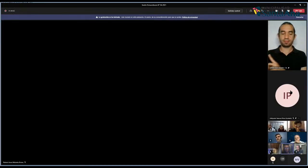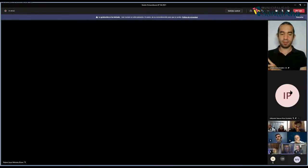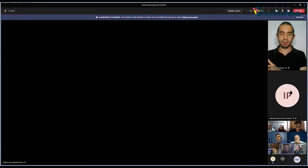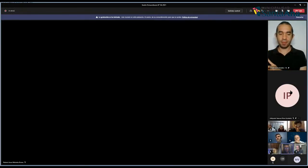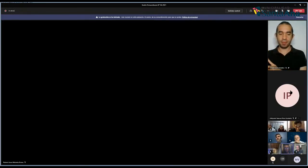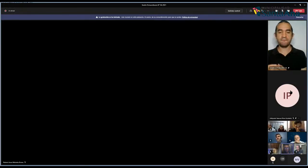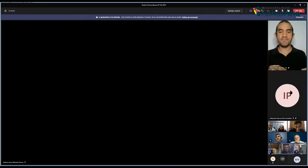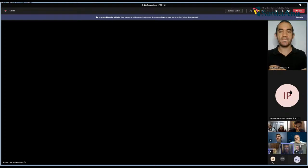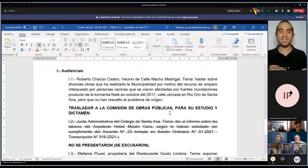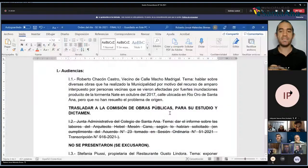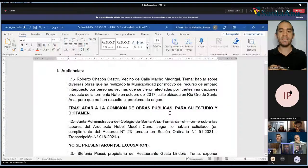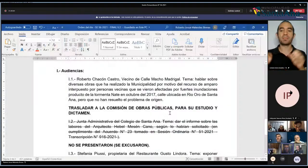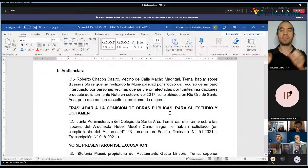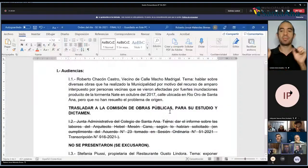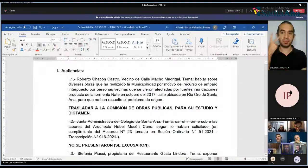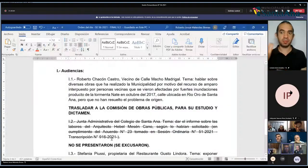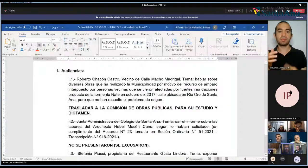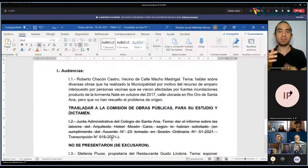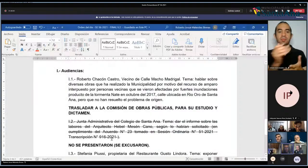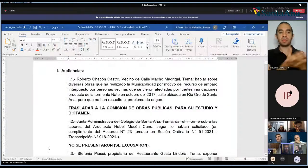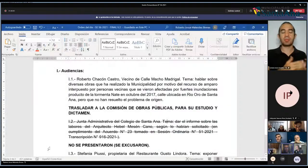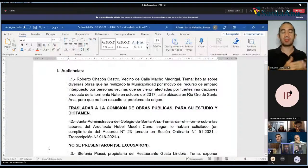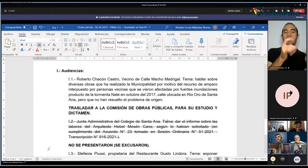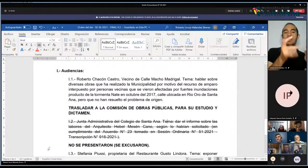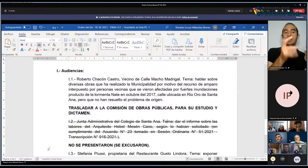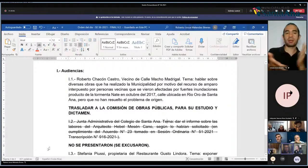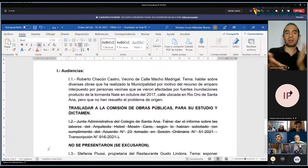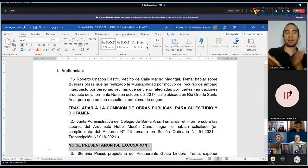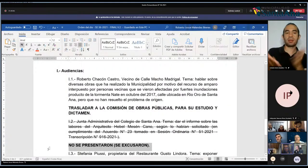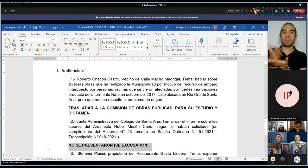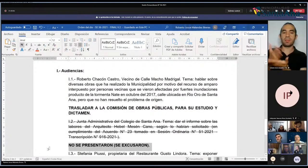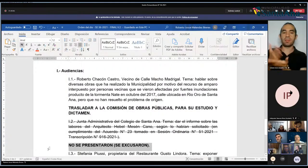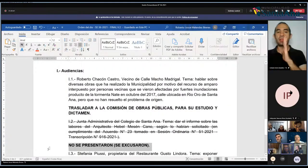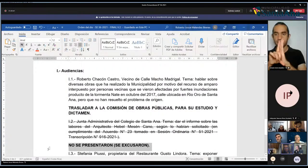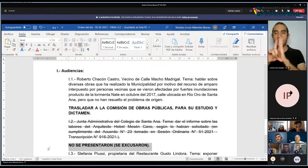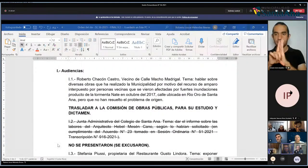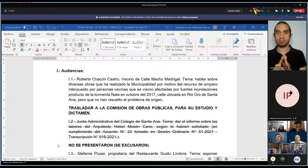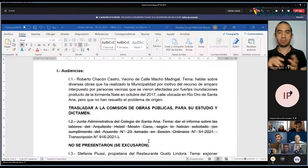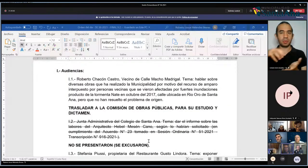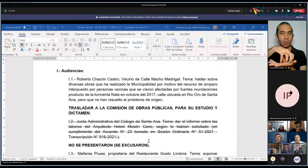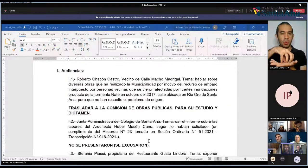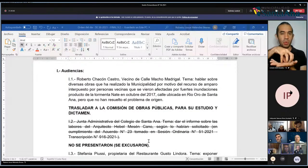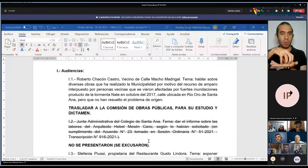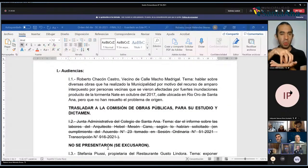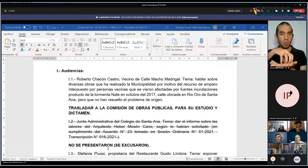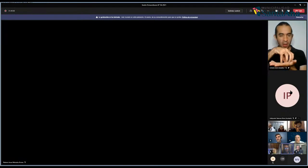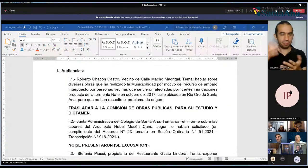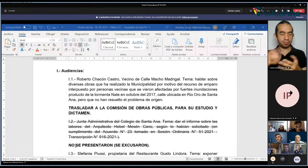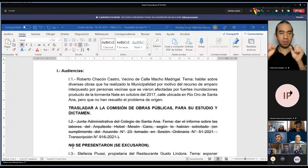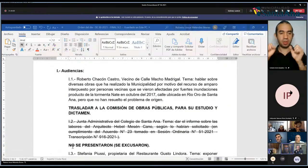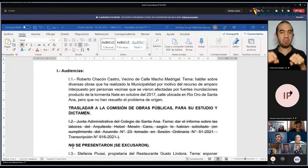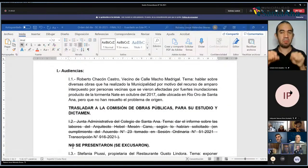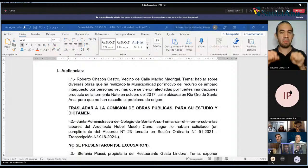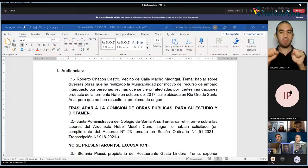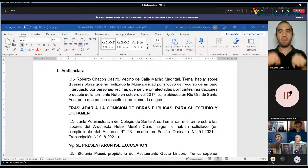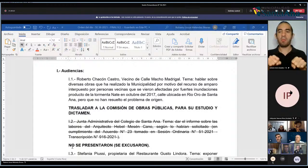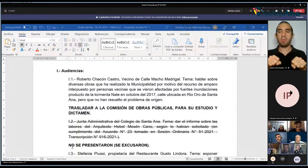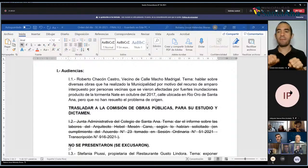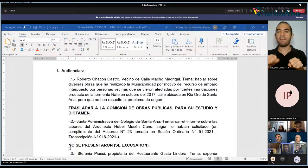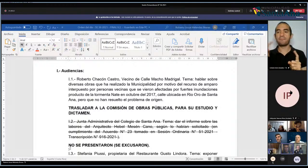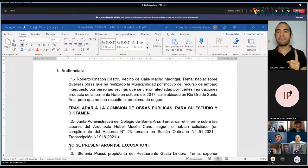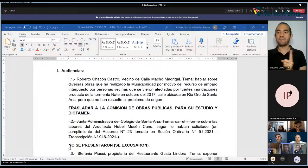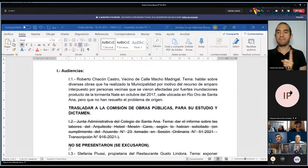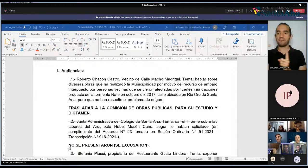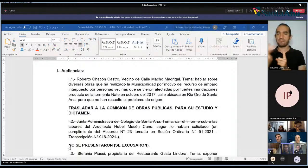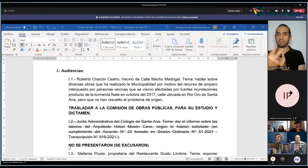que es la parte técnica y la parte legal nos queda la duda verdad de si se podría bajo esta óptica de el